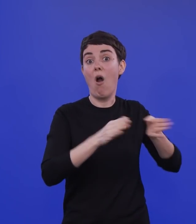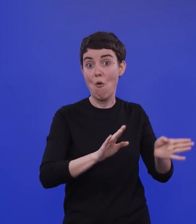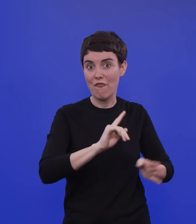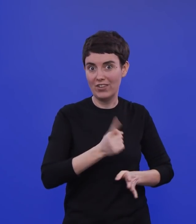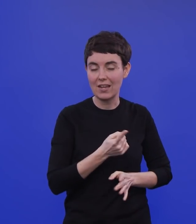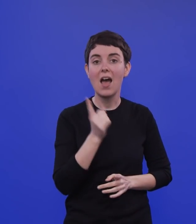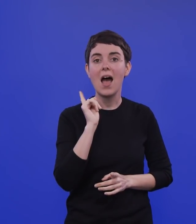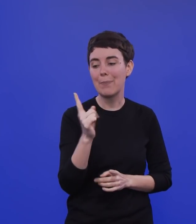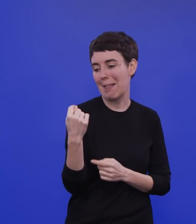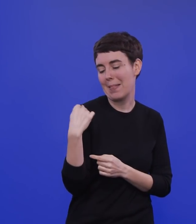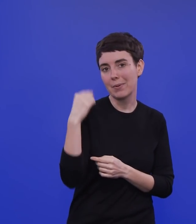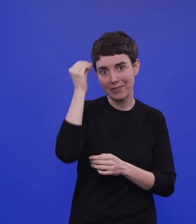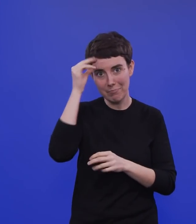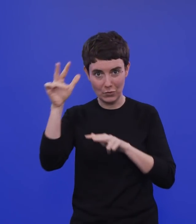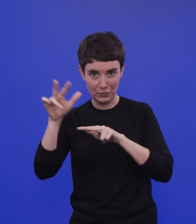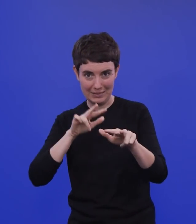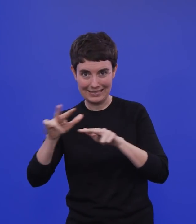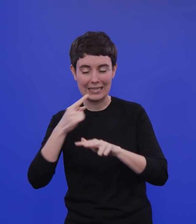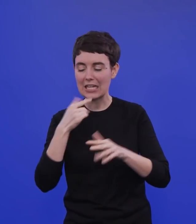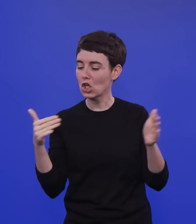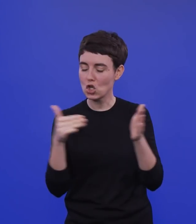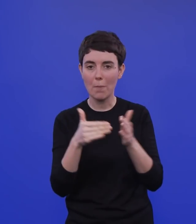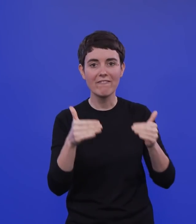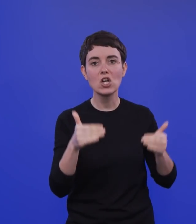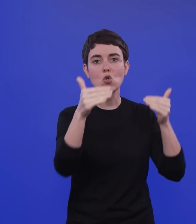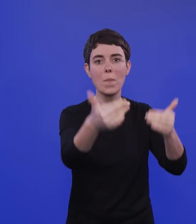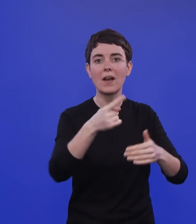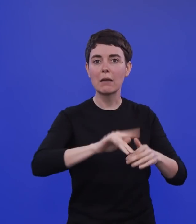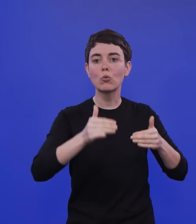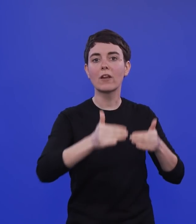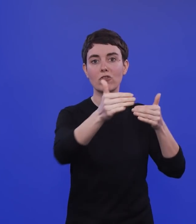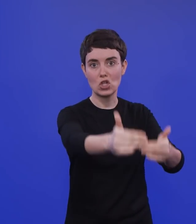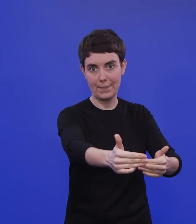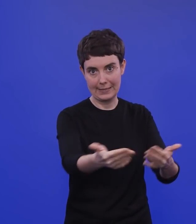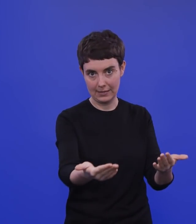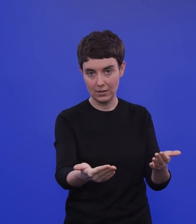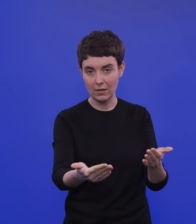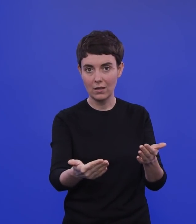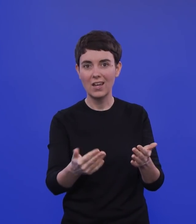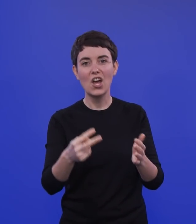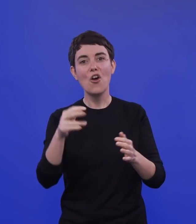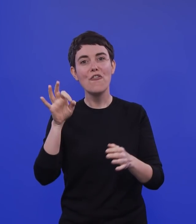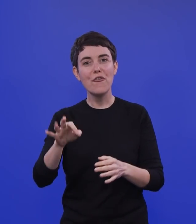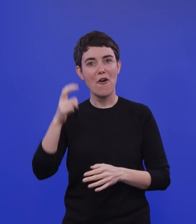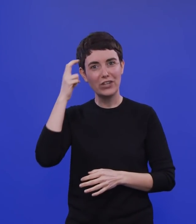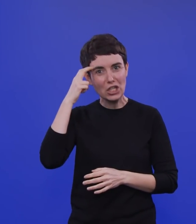Bildungsministerium diese Runde aber gestoppt und auf einen Monat später verschoben. Aus Forschungssicht geht da schon ein interessanter